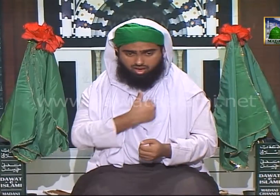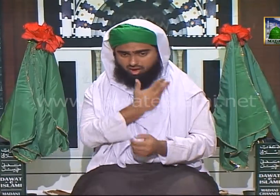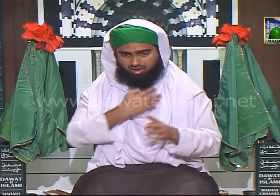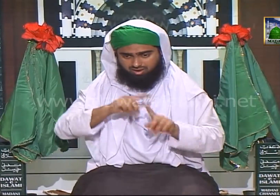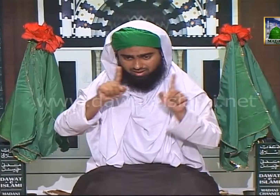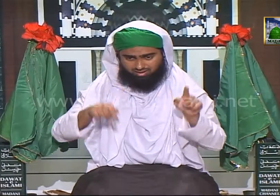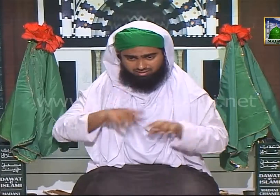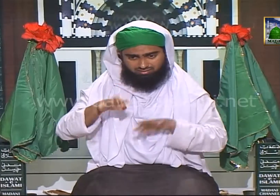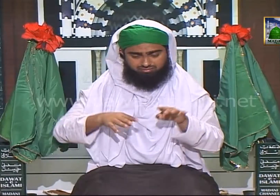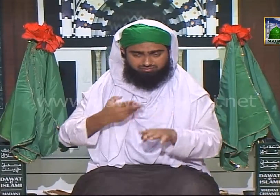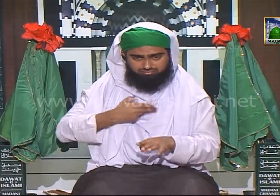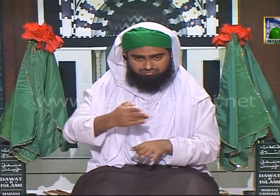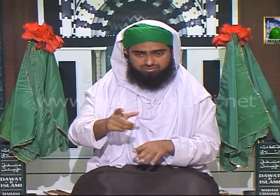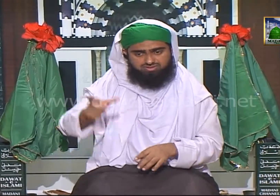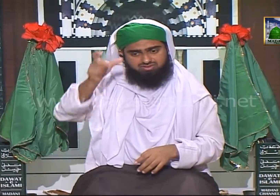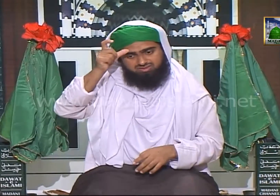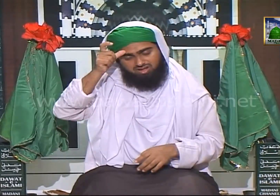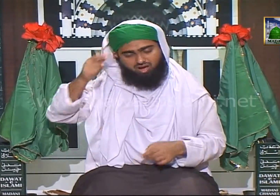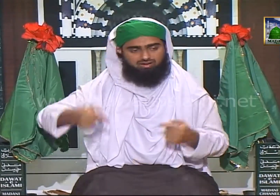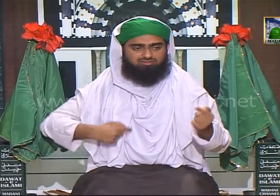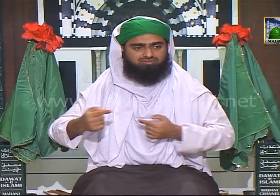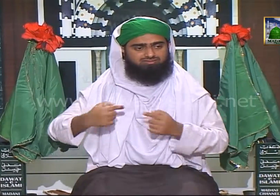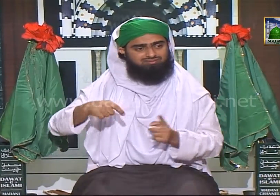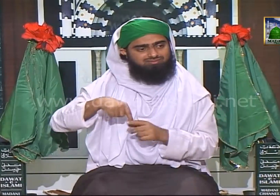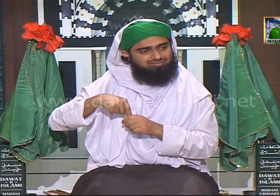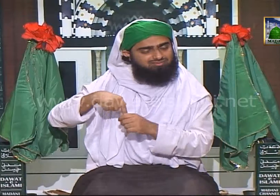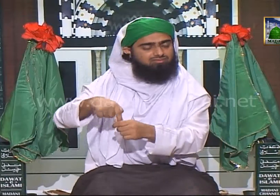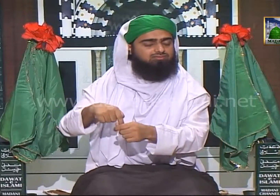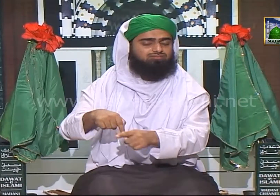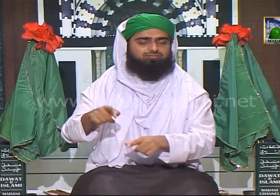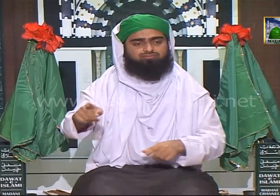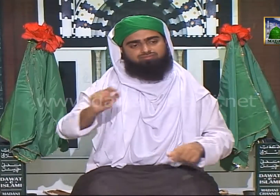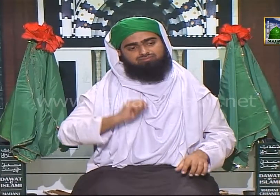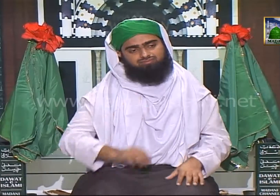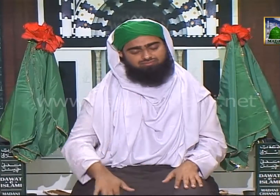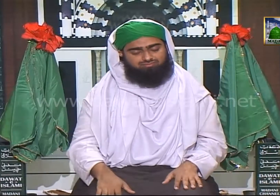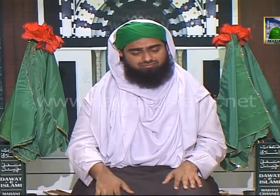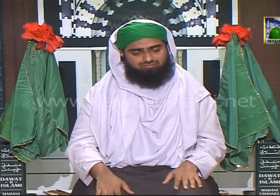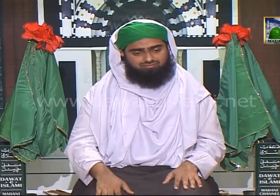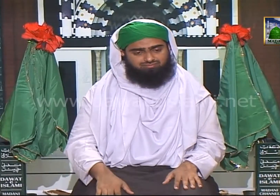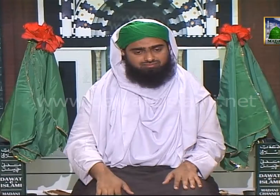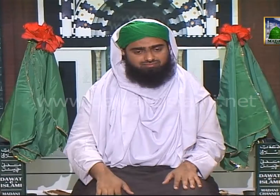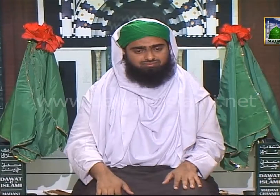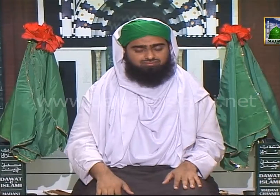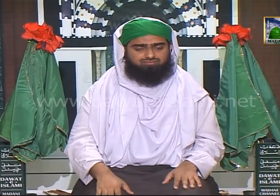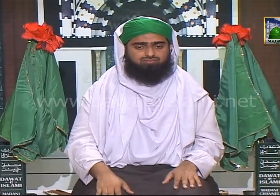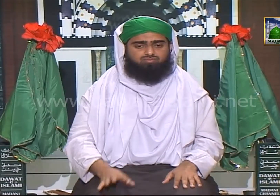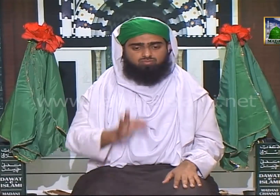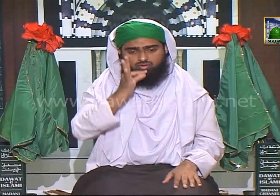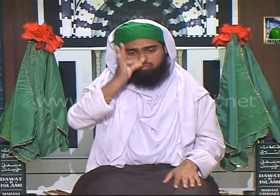گا، تو اب یہ شیطان کی راہ میں، شیطان کی راہ۔ ایک حدیث شریف میں یہ فرمایا کہ جو سوال سے